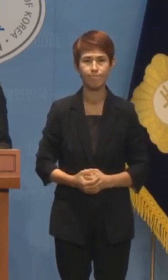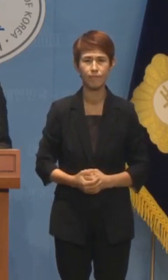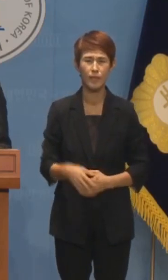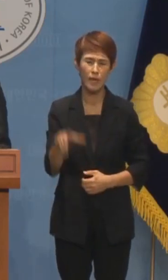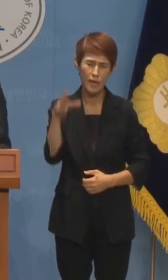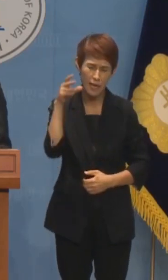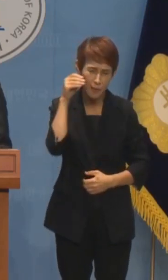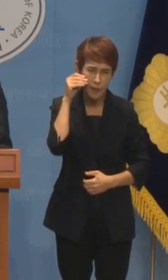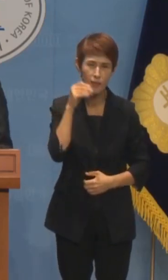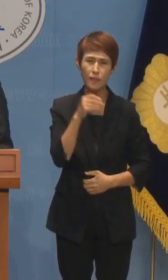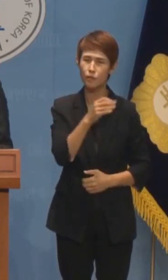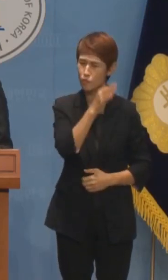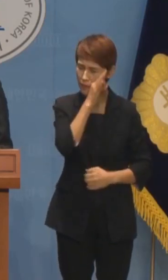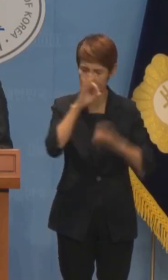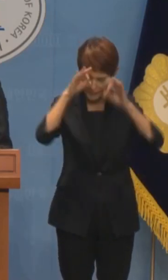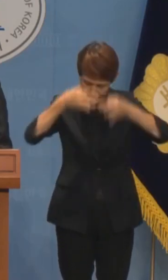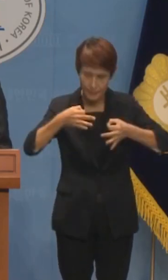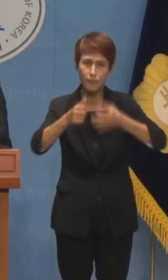제발 좀 부끄러운 줄 아십시오.